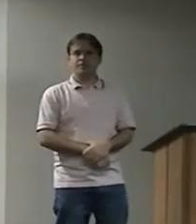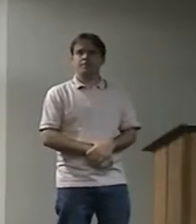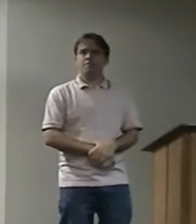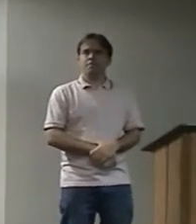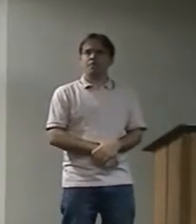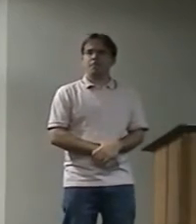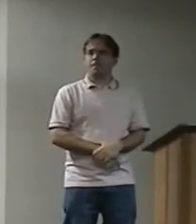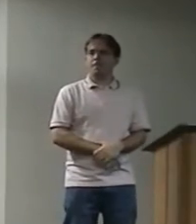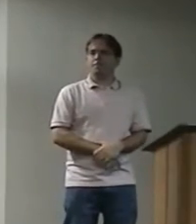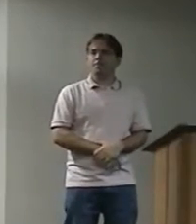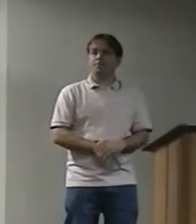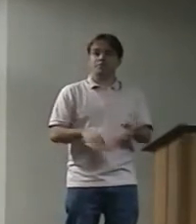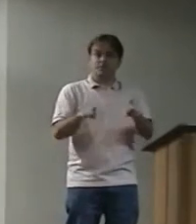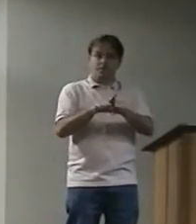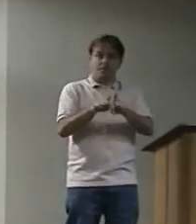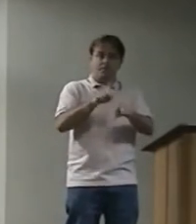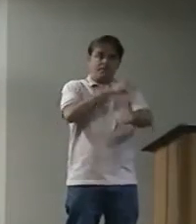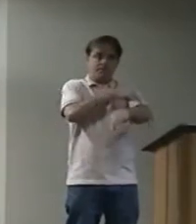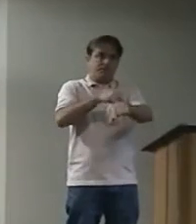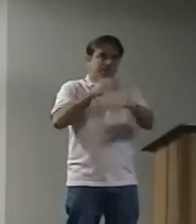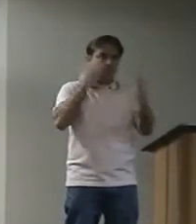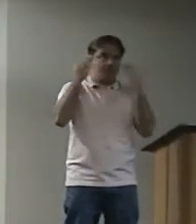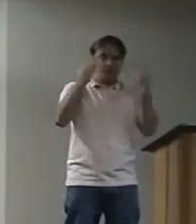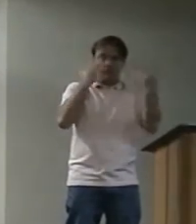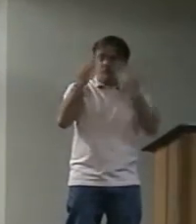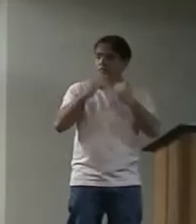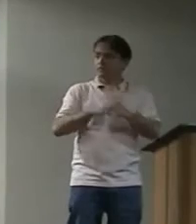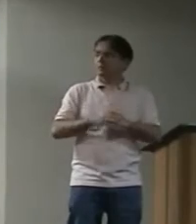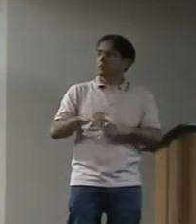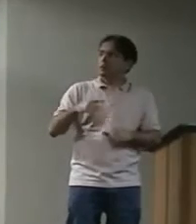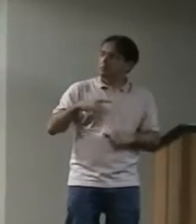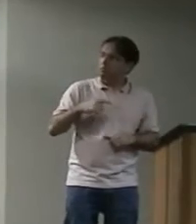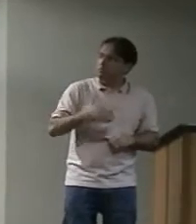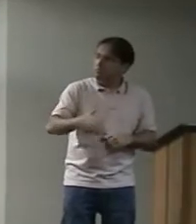psicopedagogia, nas especializações.